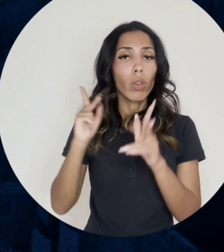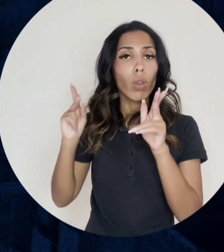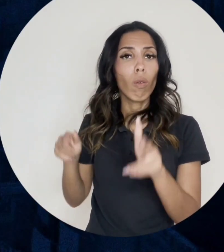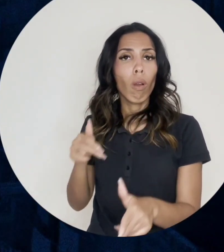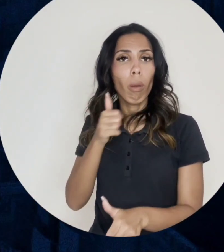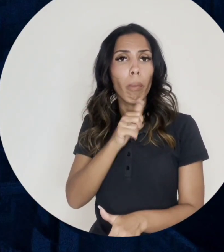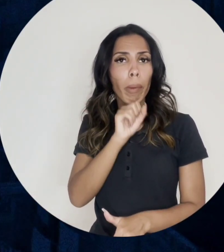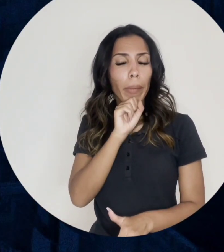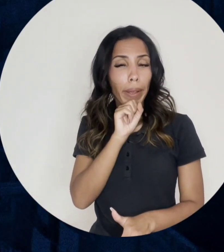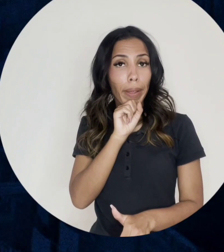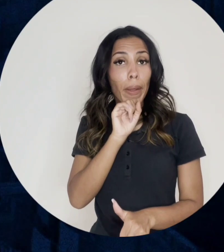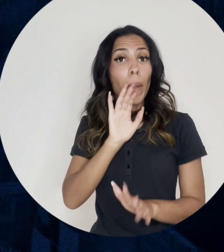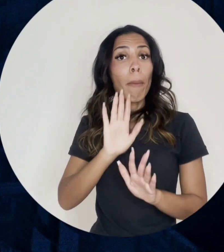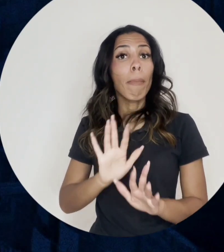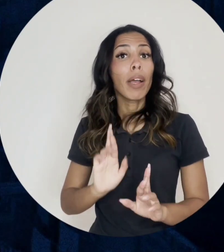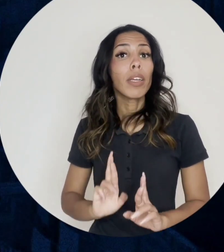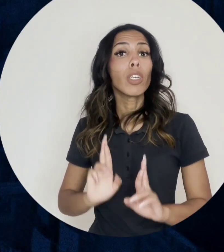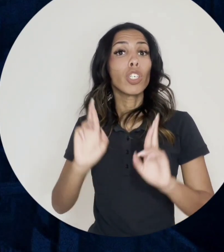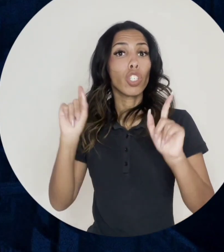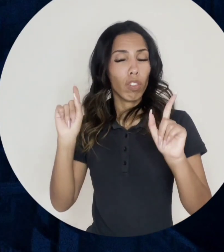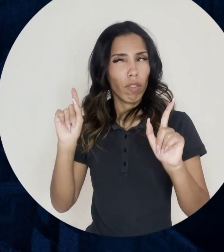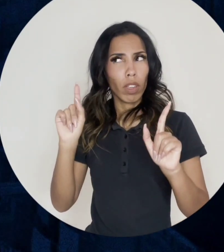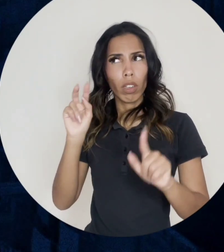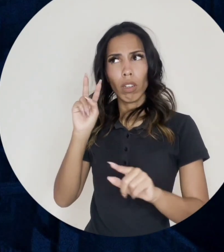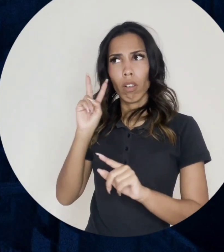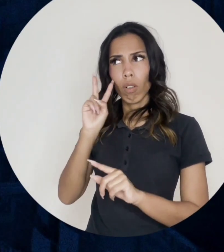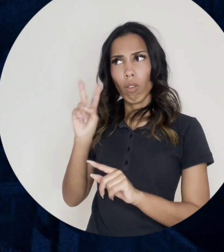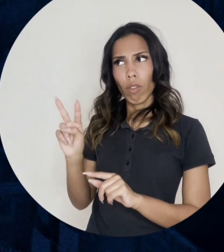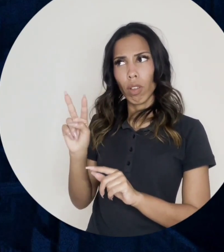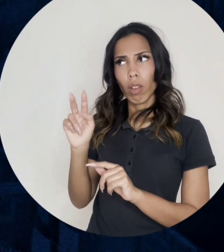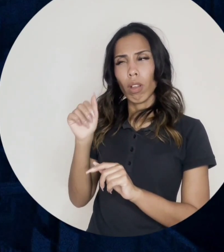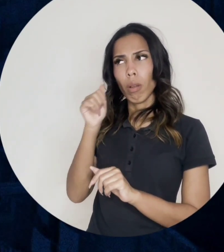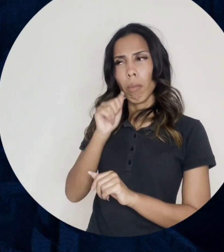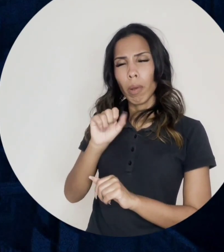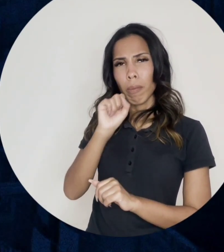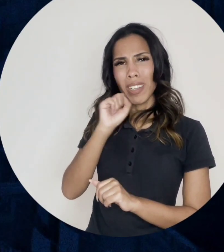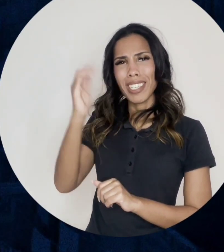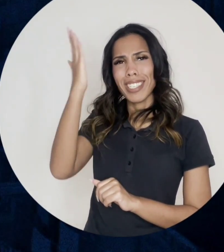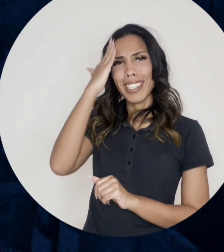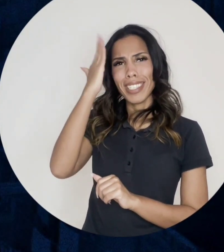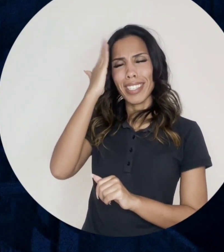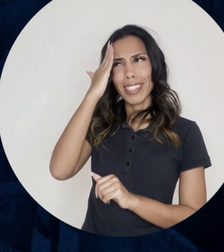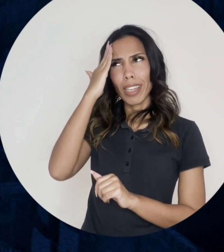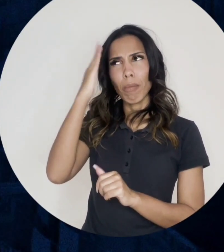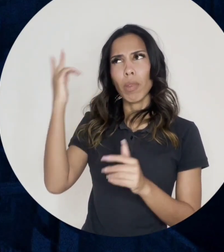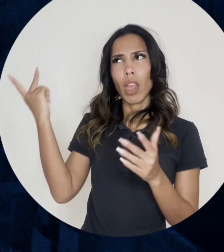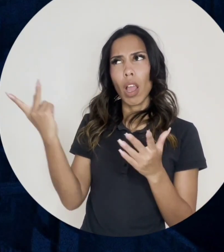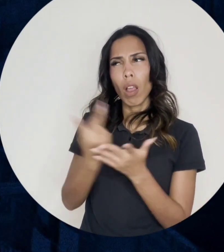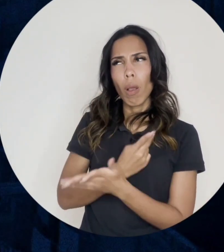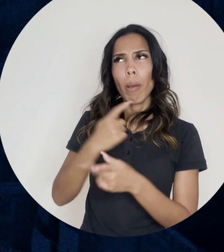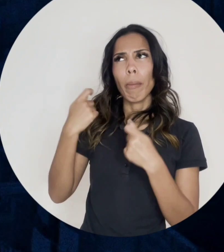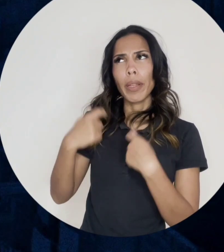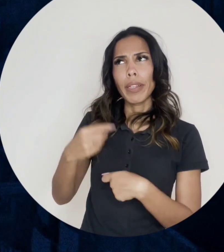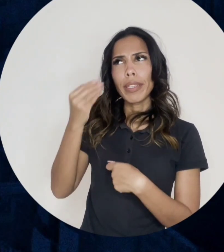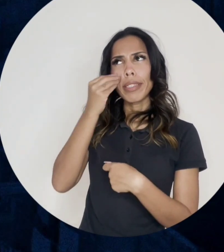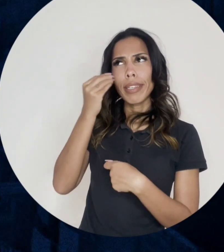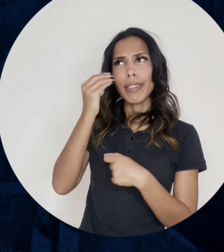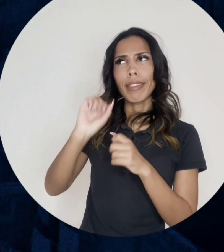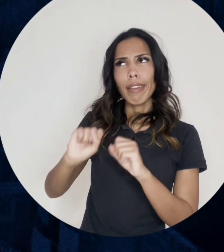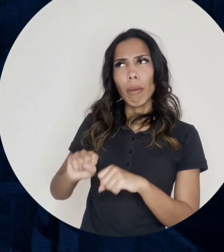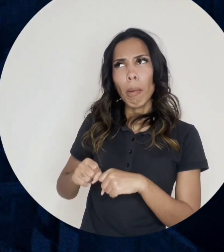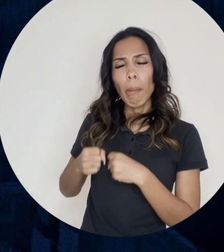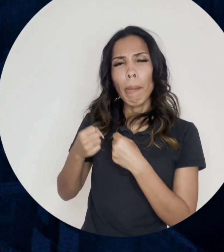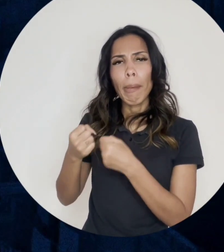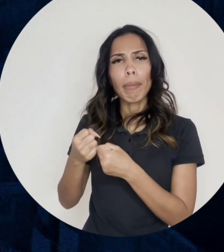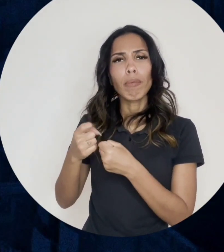forma diferente. Eu vivi com a minha mãe, sabia o que minha mãe precisava, tentei fazer de tudo e não